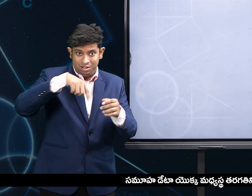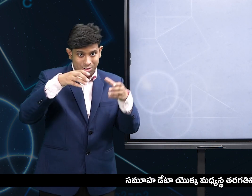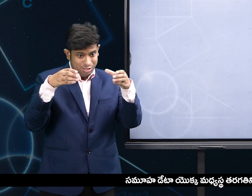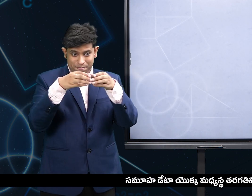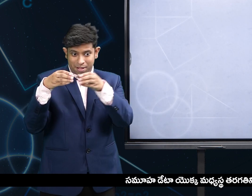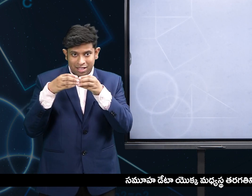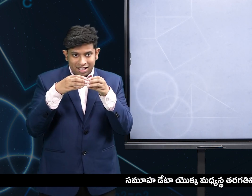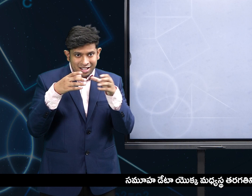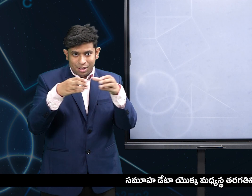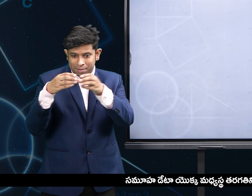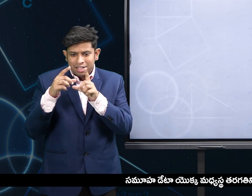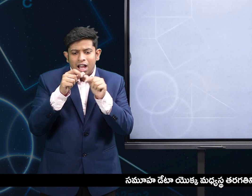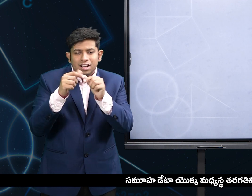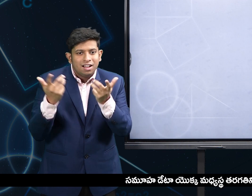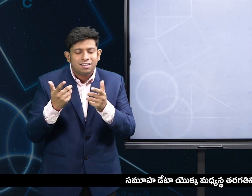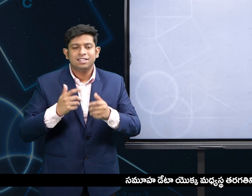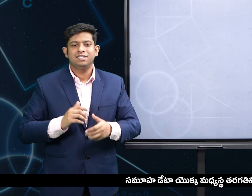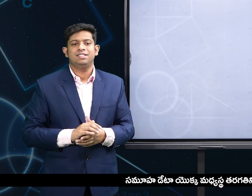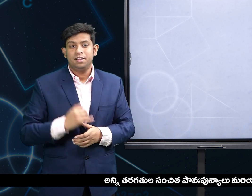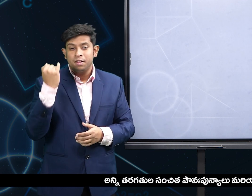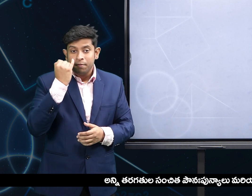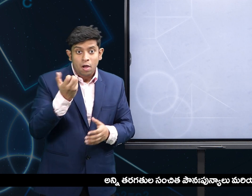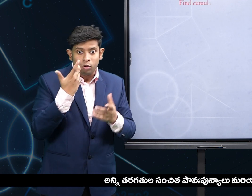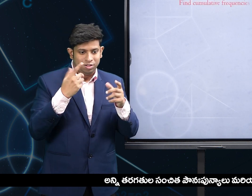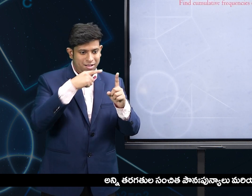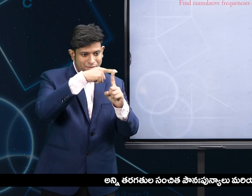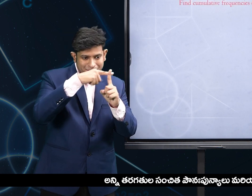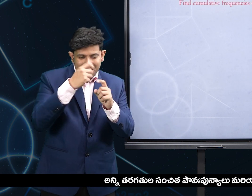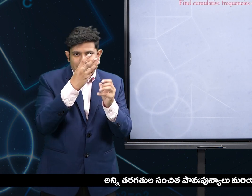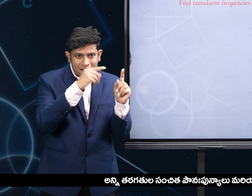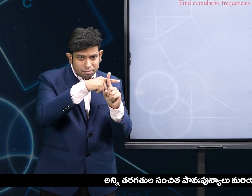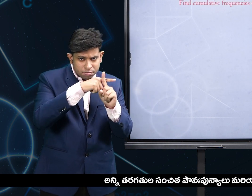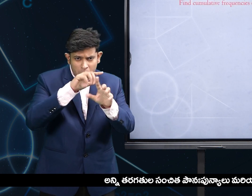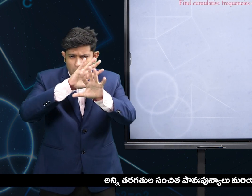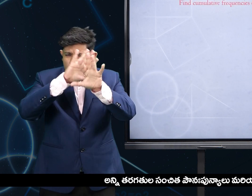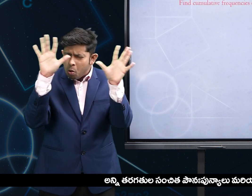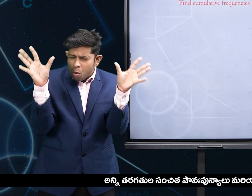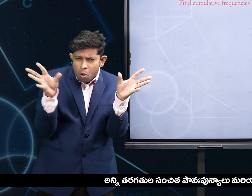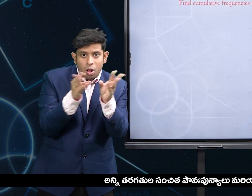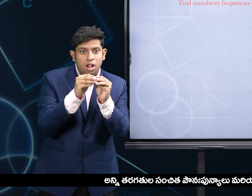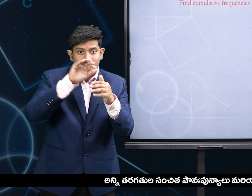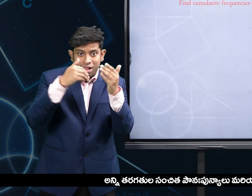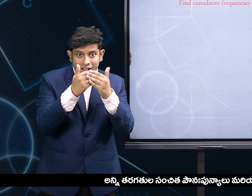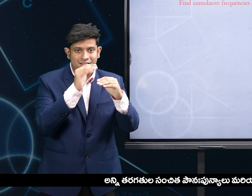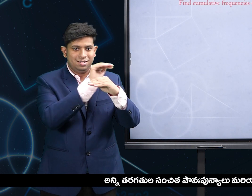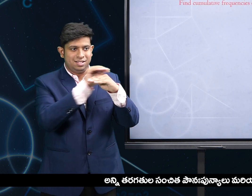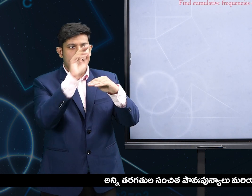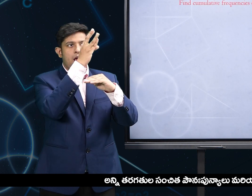తరగతిని కనుగొనడానికి దశలు: అన్ని తరగతుల సంచిత పౌనఃపున్యాలు మరియు n/2